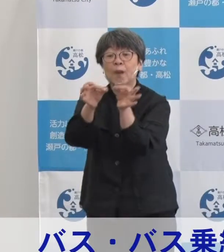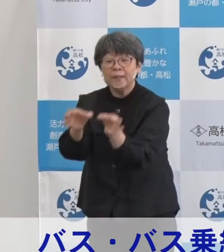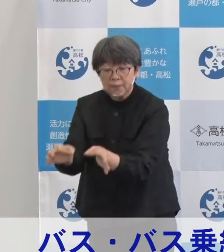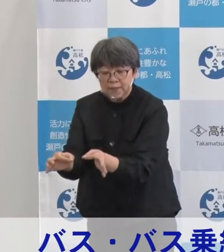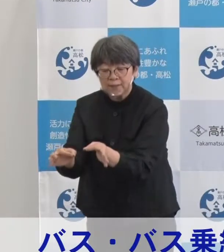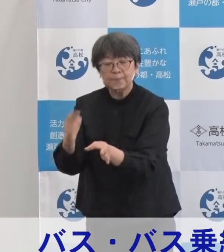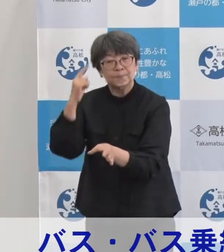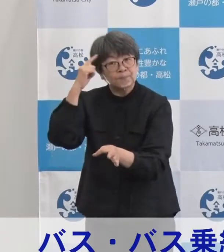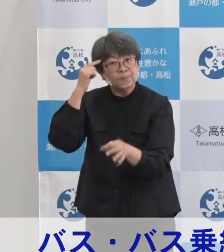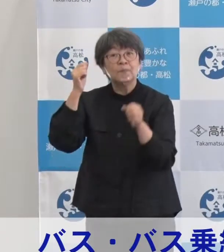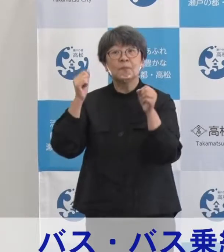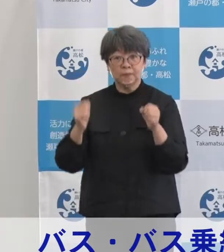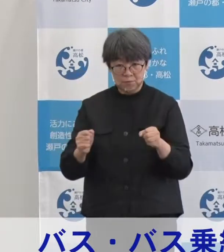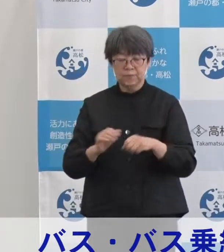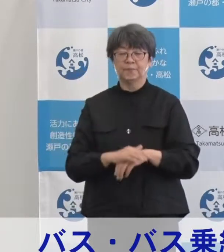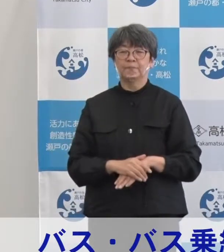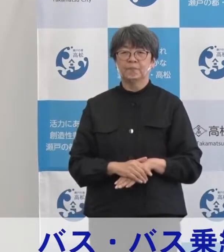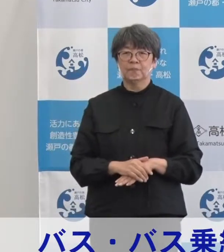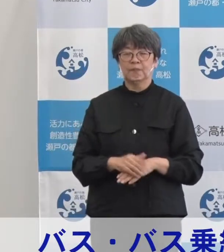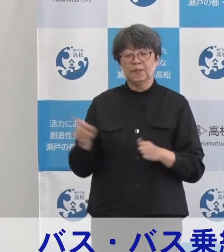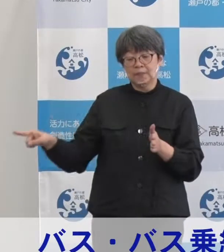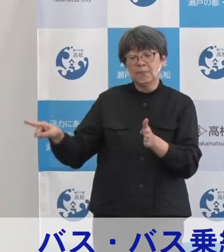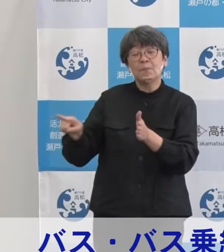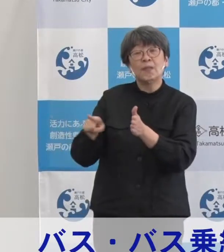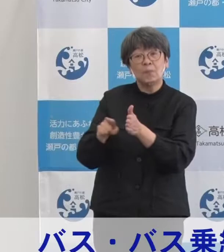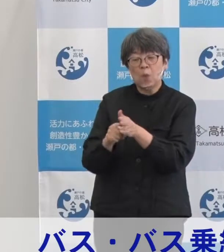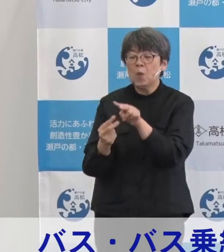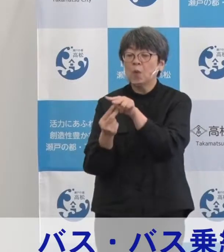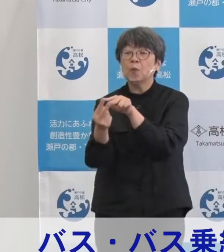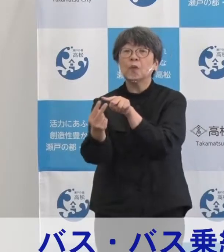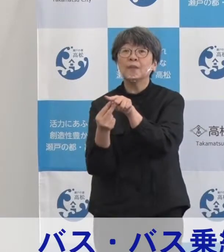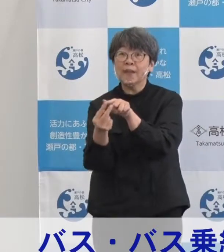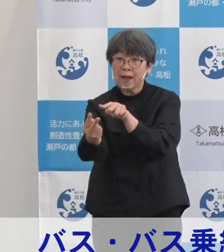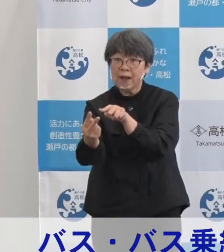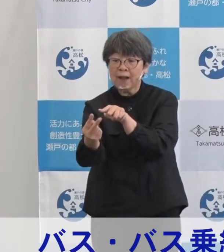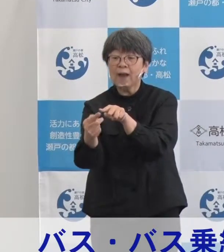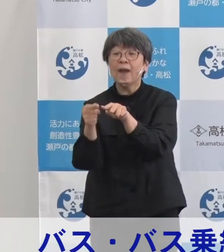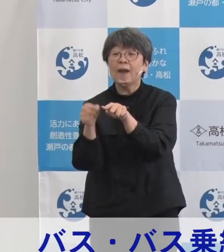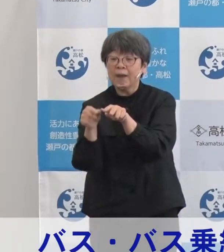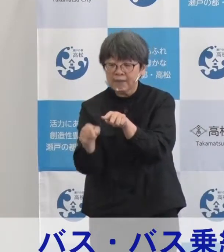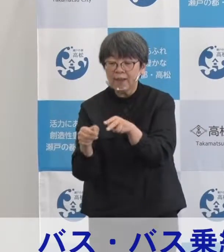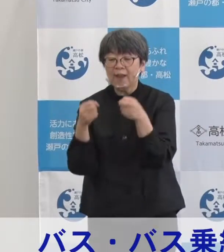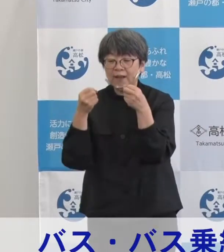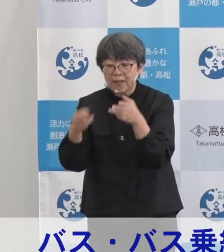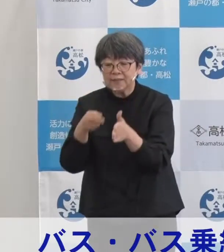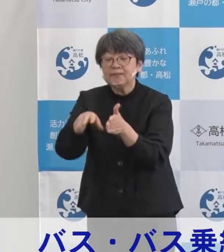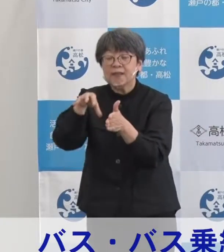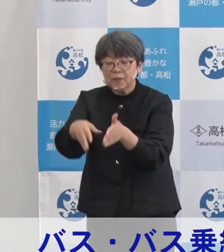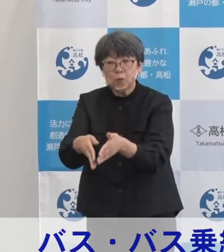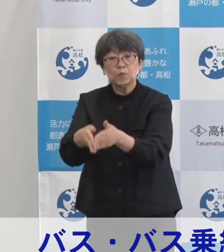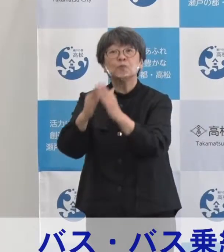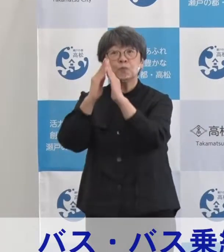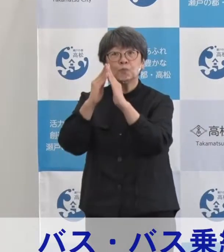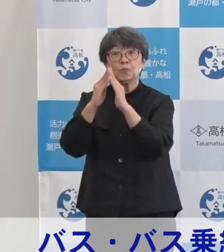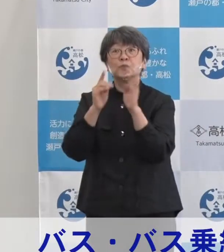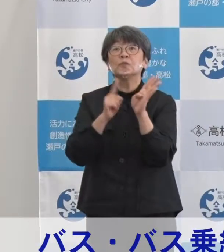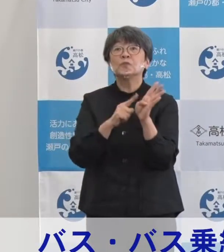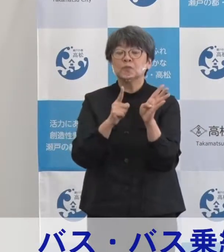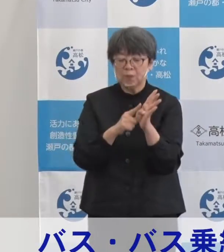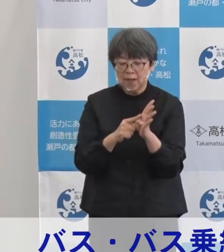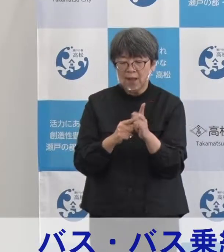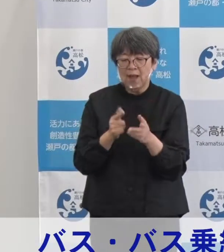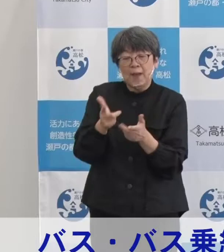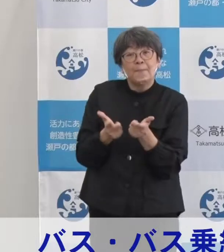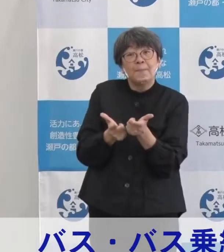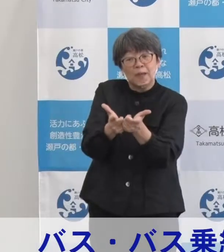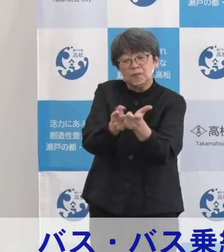ものでございますまあこれまでもこと琴電琴平線に置きます新鋭機の整備でありますとかあるいは現行のバス路線の再編